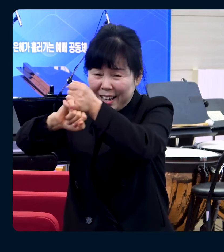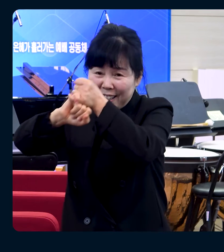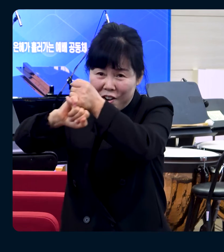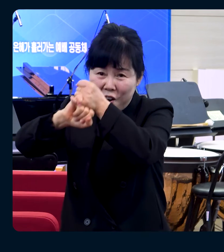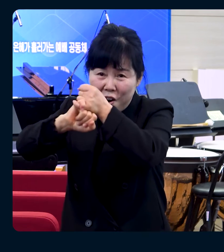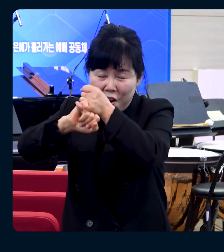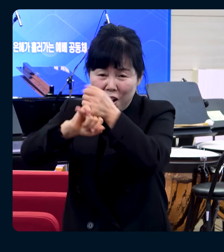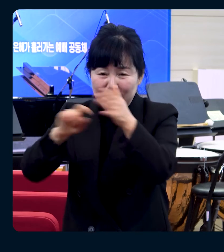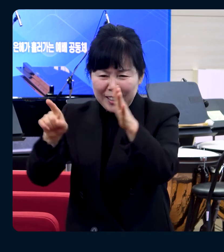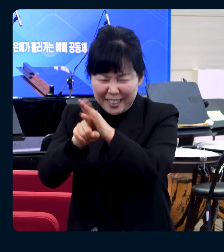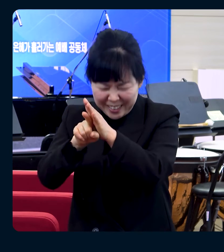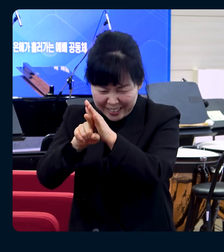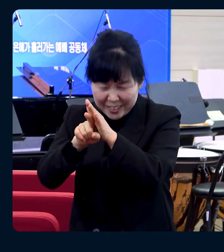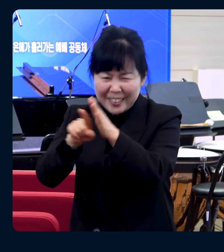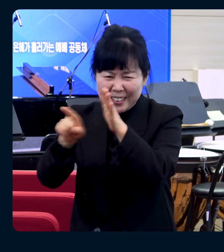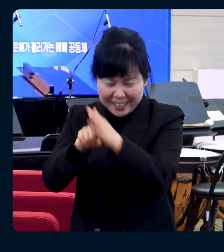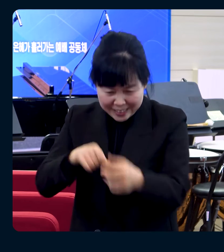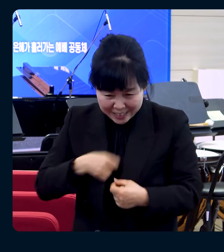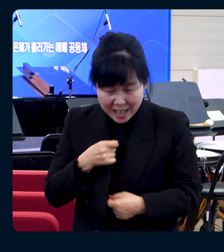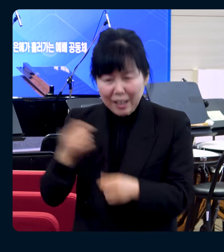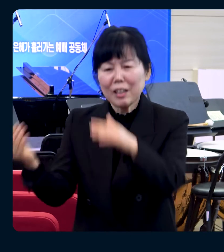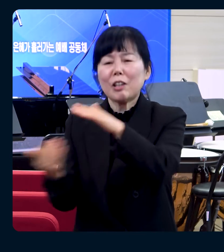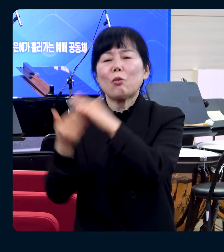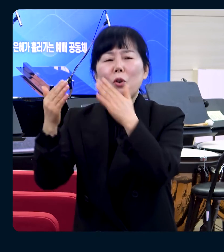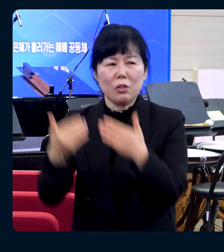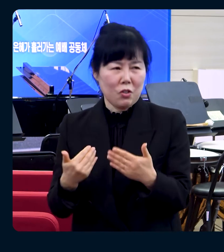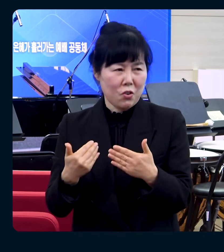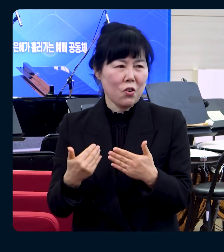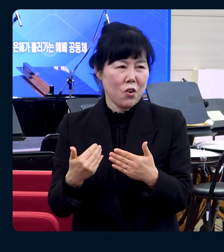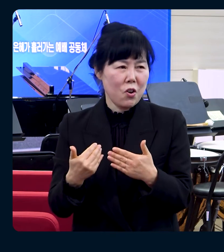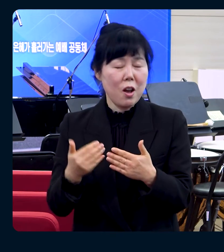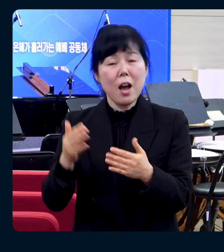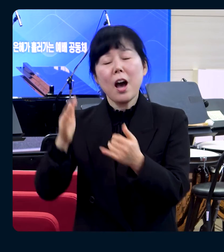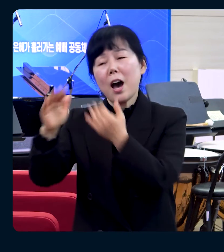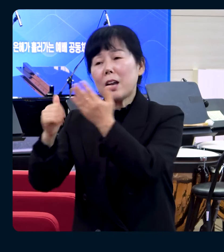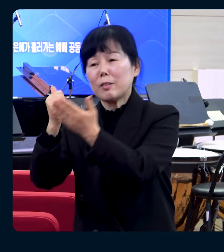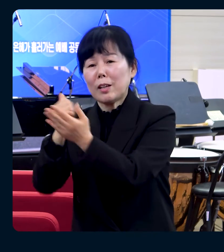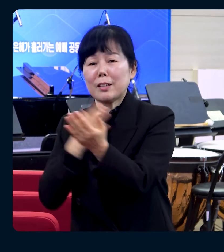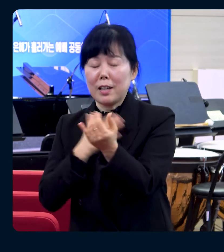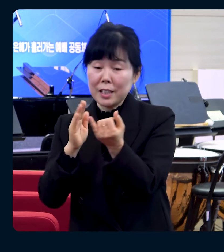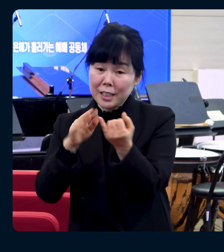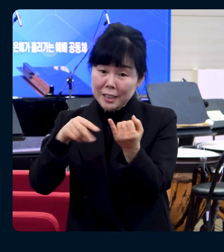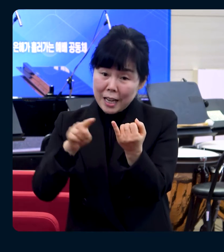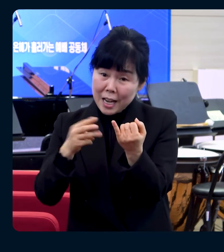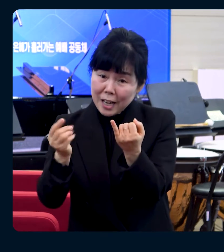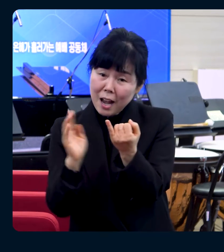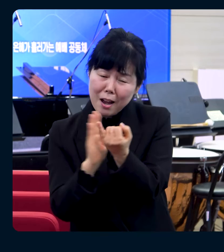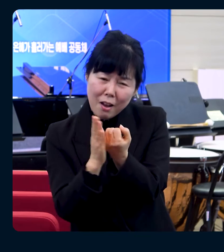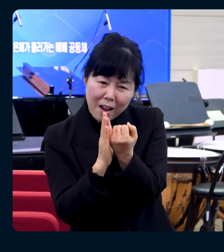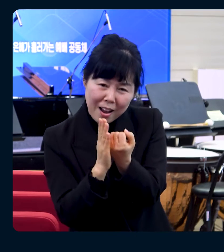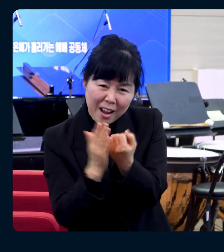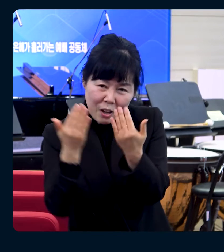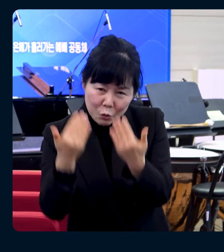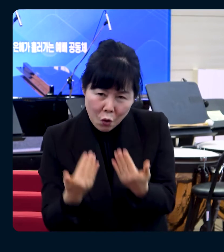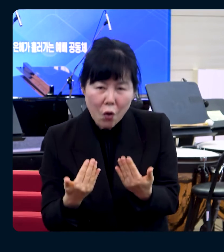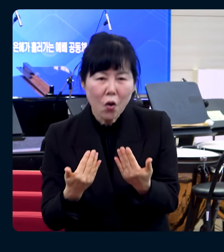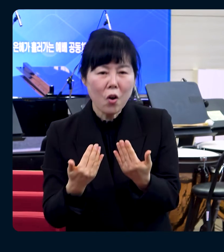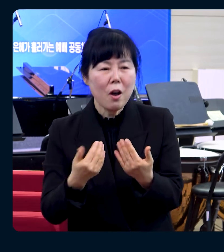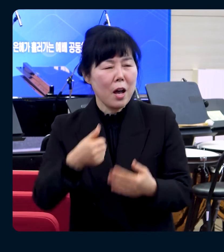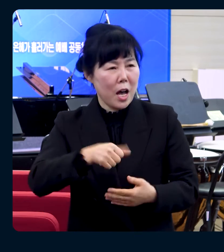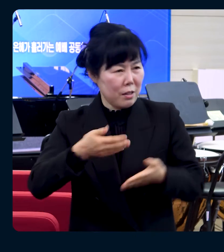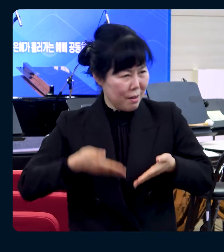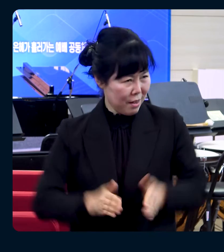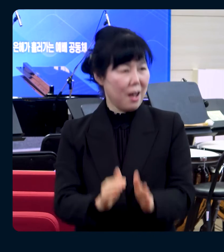하나님의 언약 가운데 약속하신 대로 신실하게 역사하셨으니까. 하나님 나를 돌아보셨으니까. 하나님이 정말 약속하신 대로 내 삶